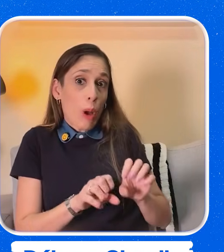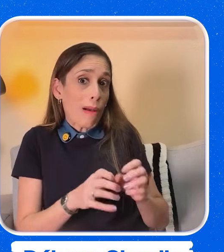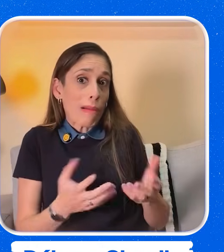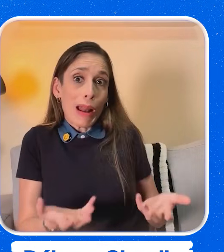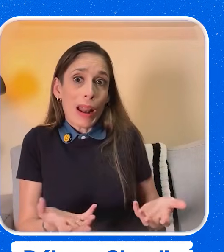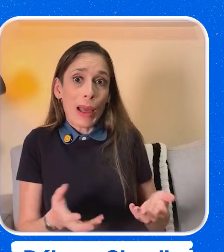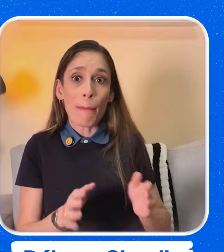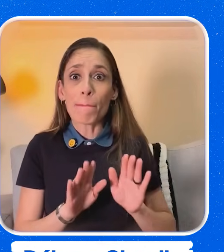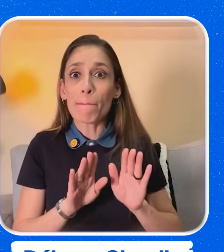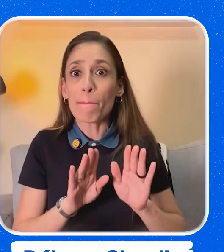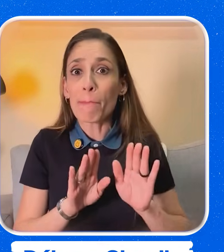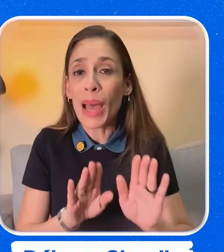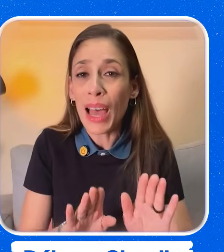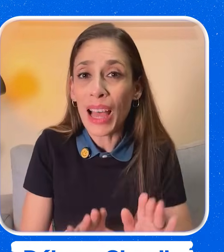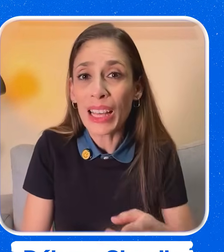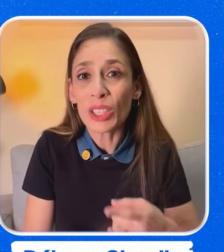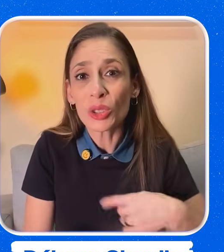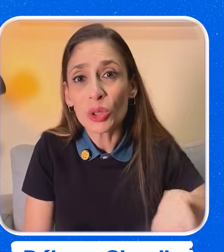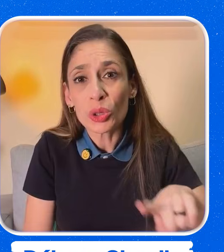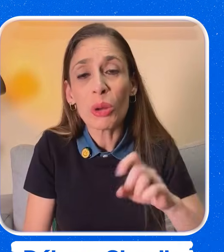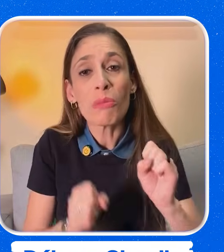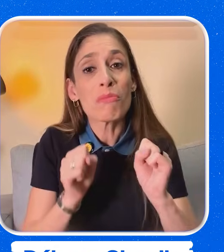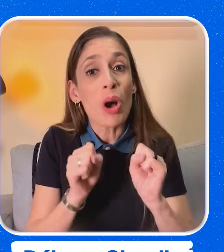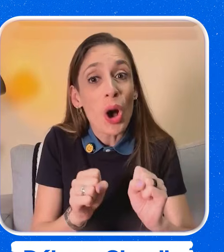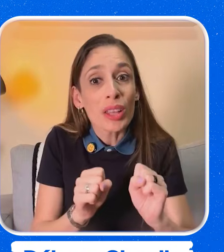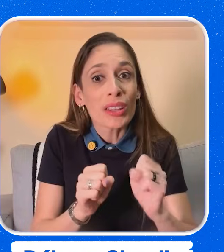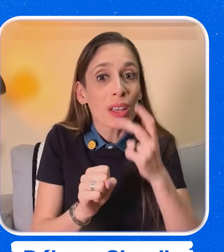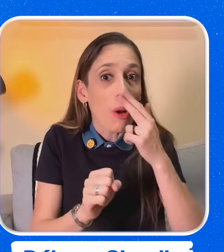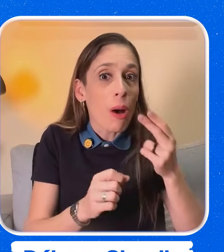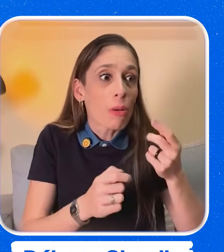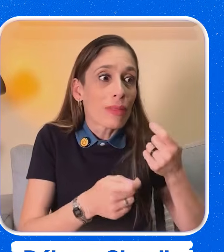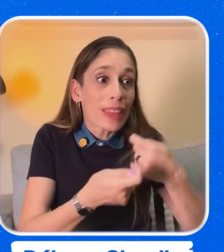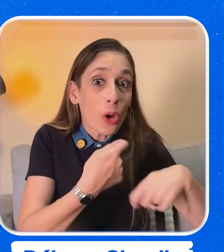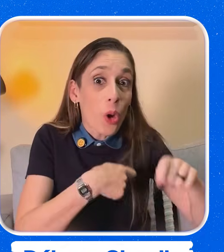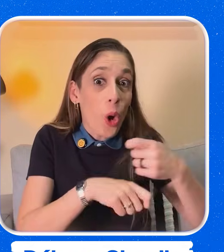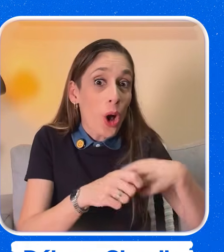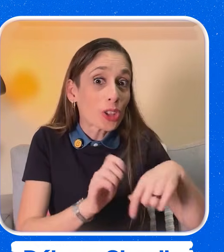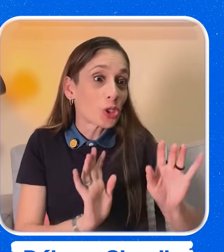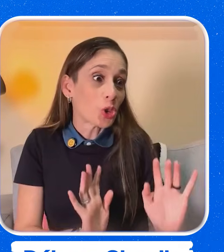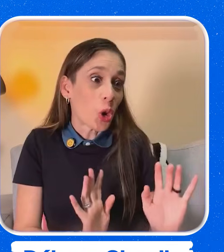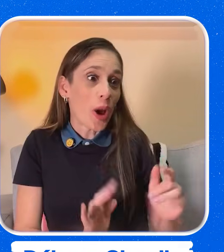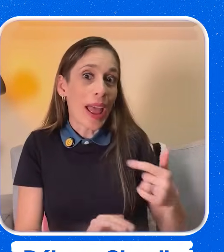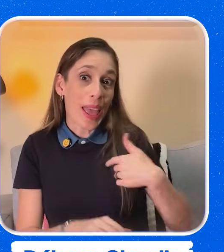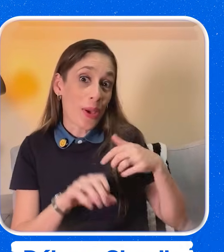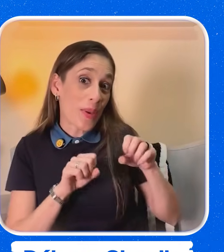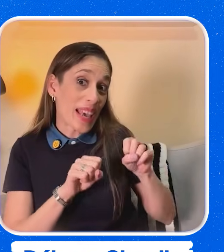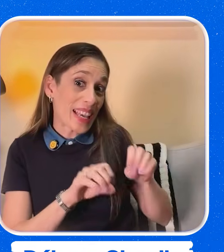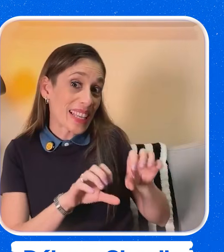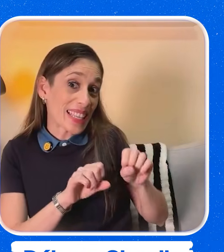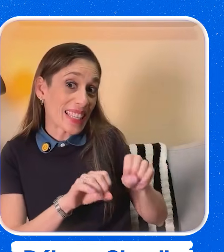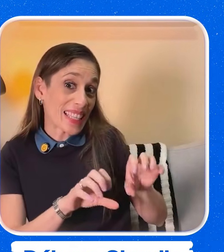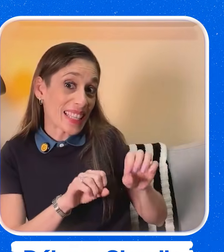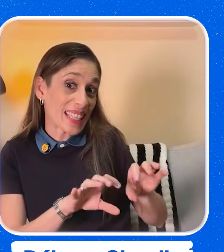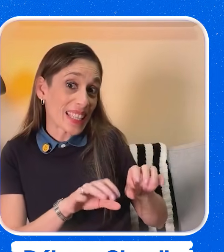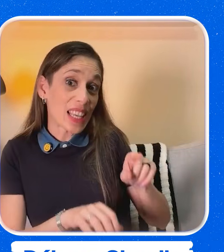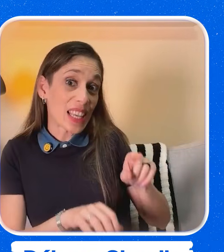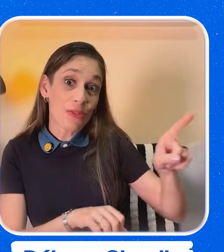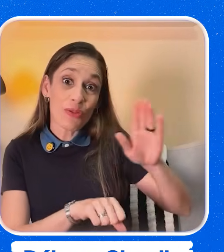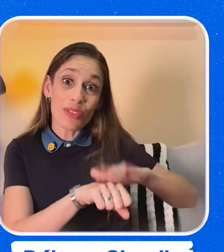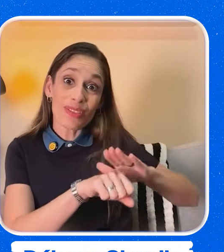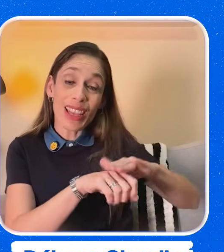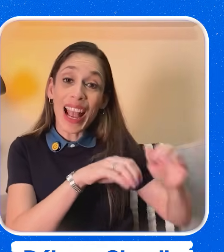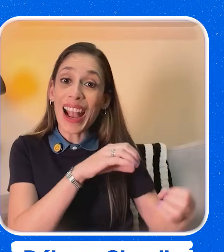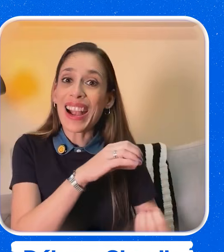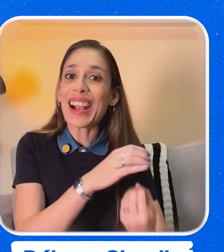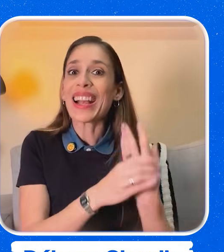pode tentar negociar algo aí. Eu te ensino e você cria sinais para